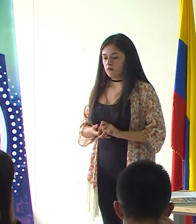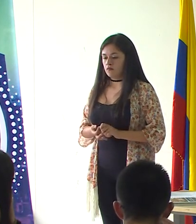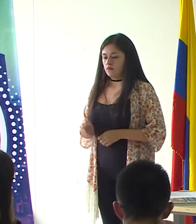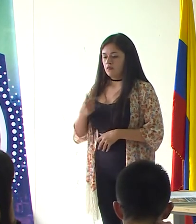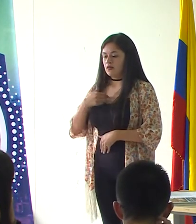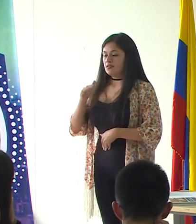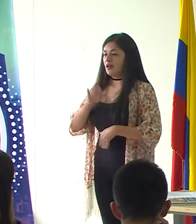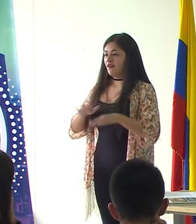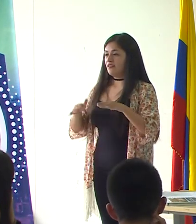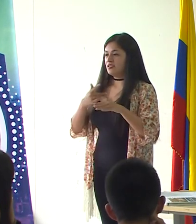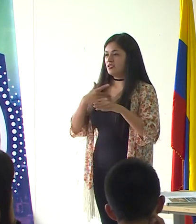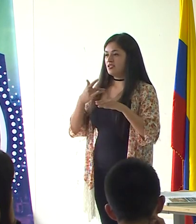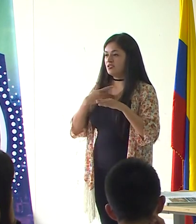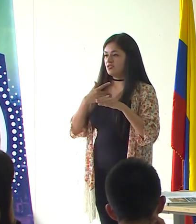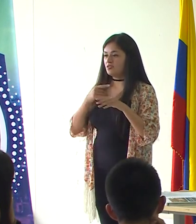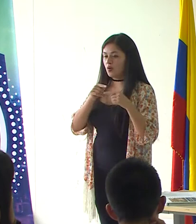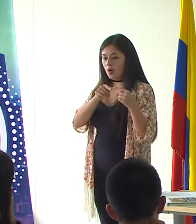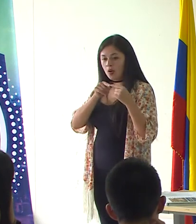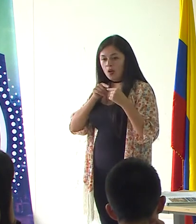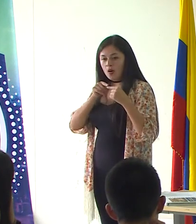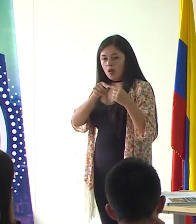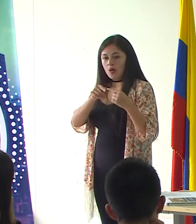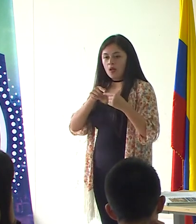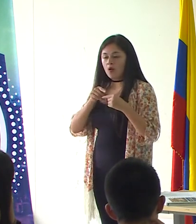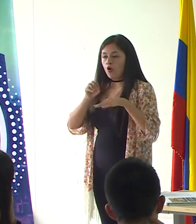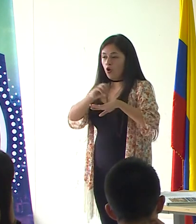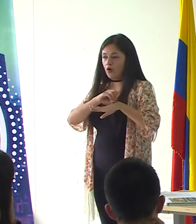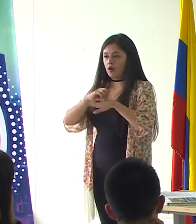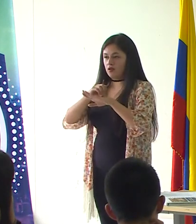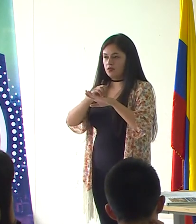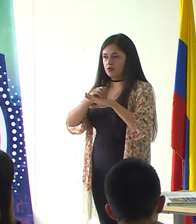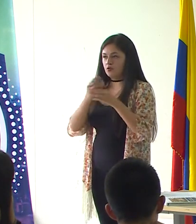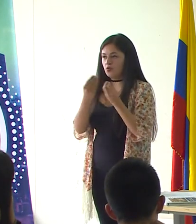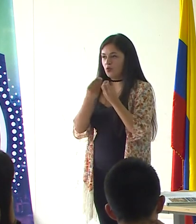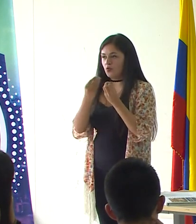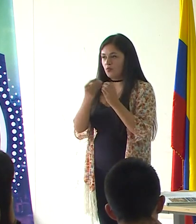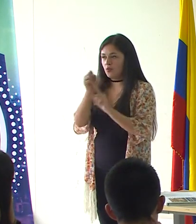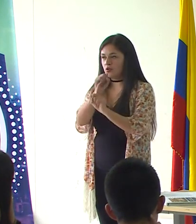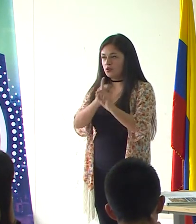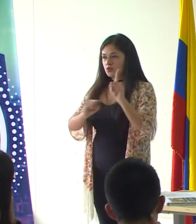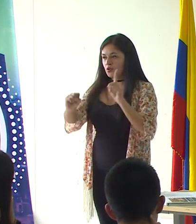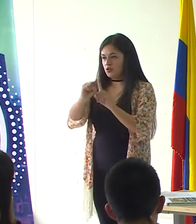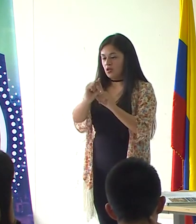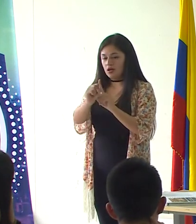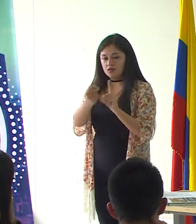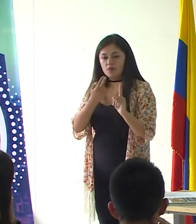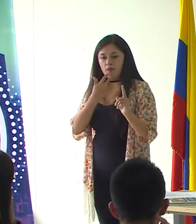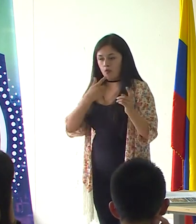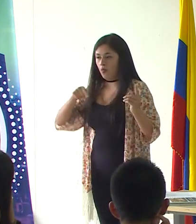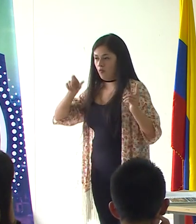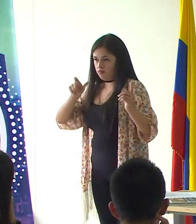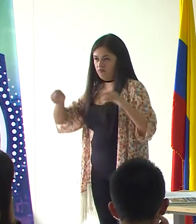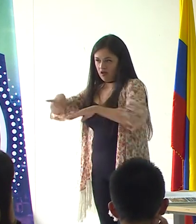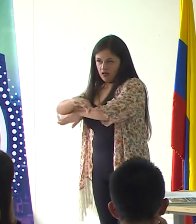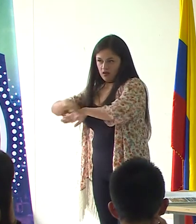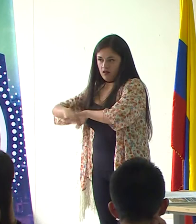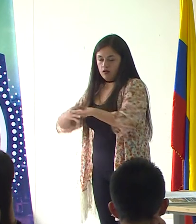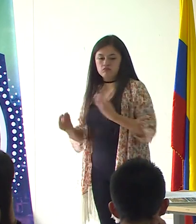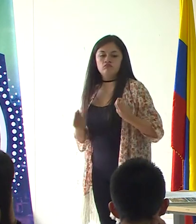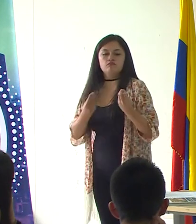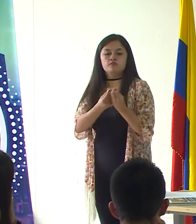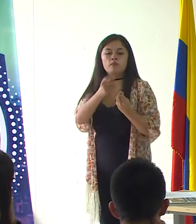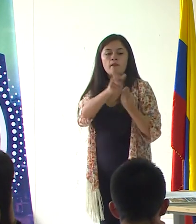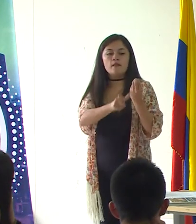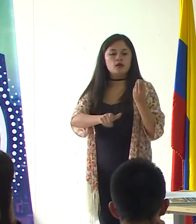sociales es porque no nos lo medimos a un plan parcial promoción digamos de promoción de